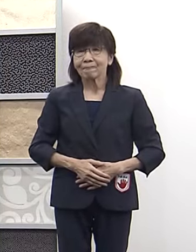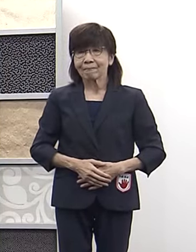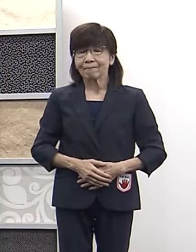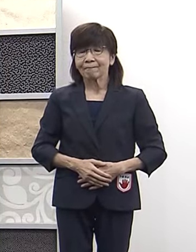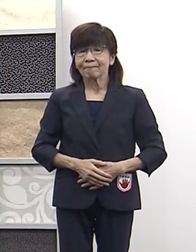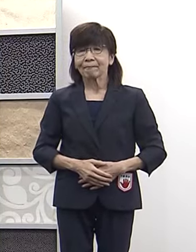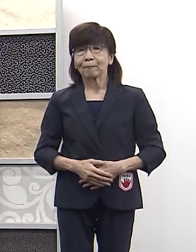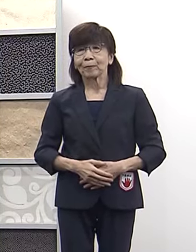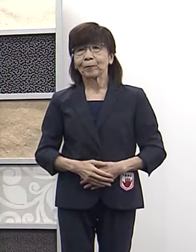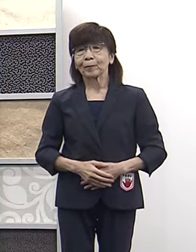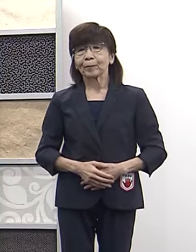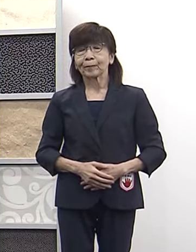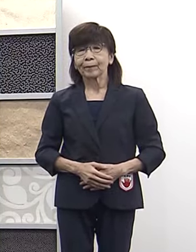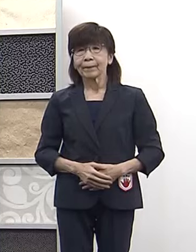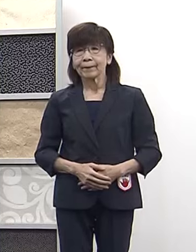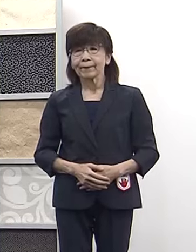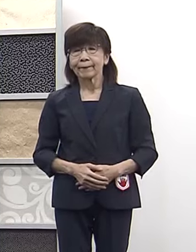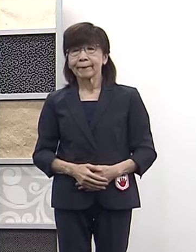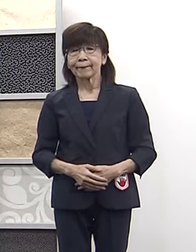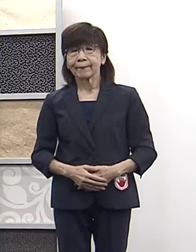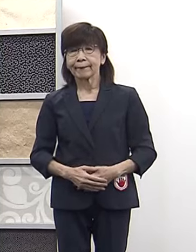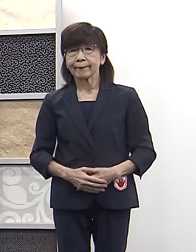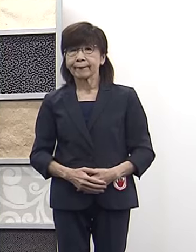以上でございます。